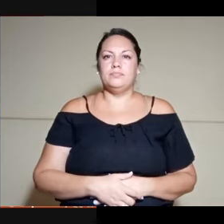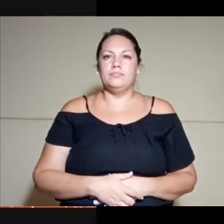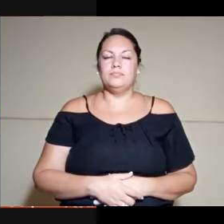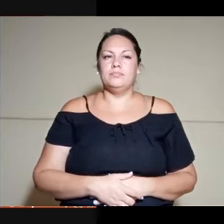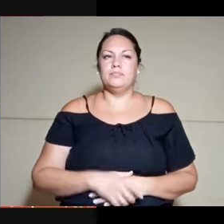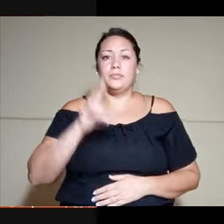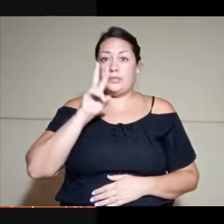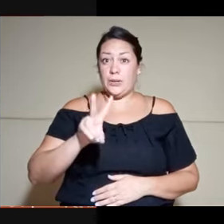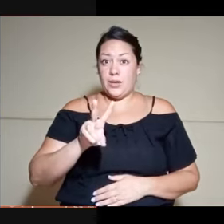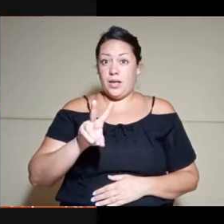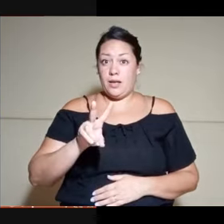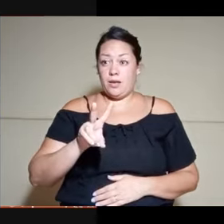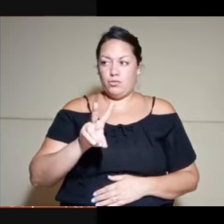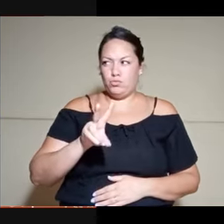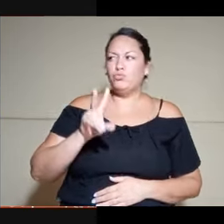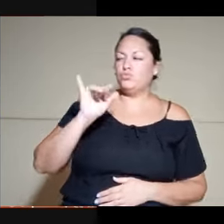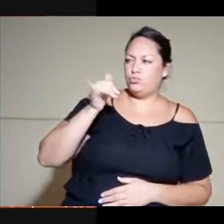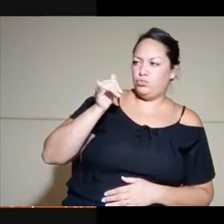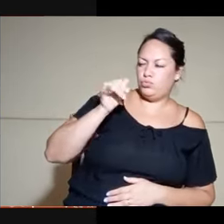¿Se ve o no?